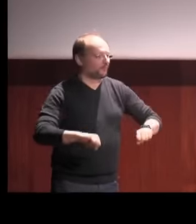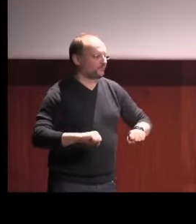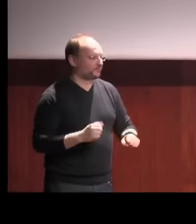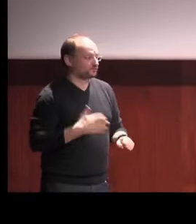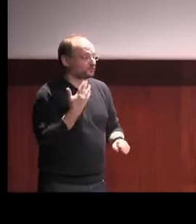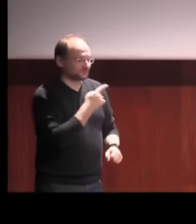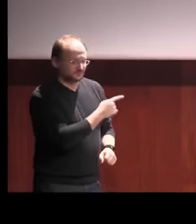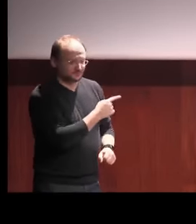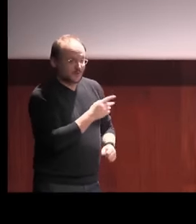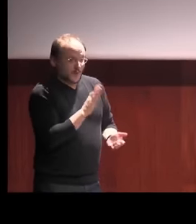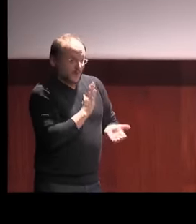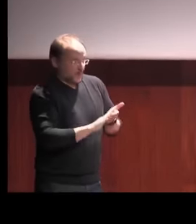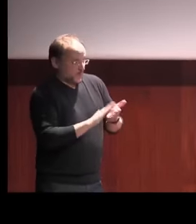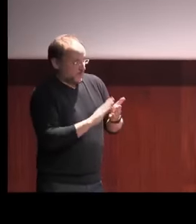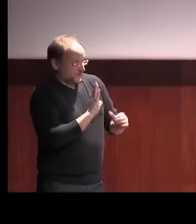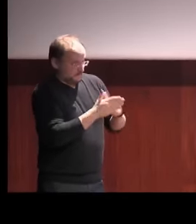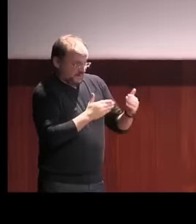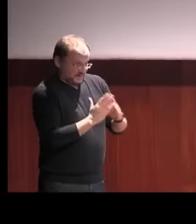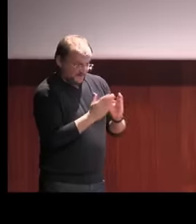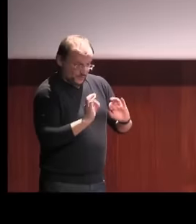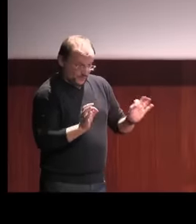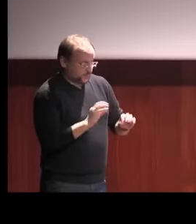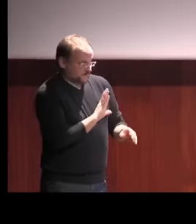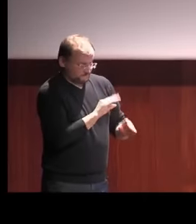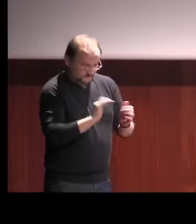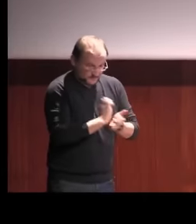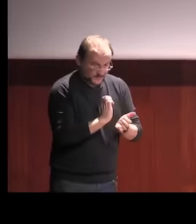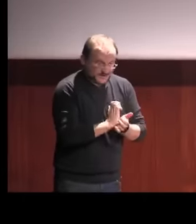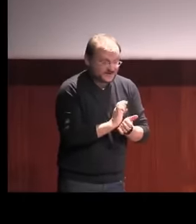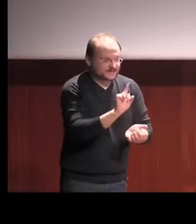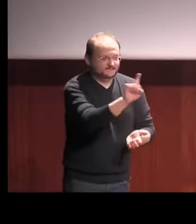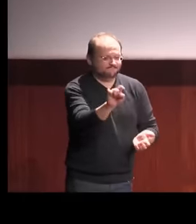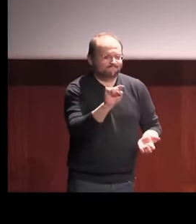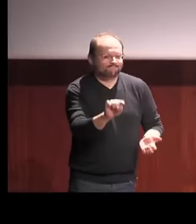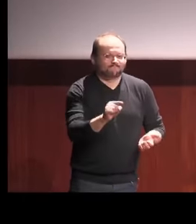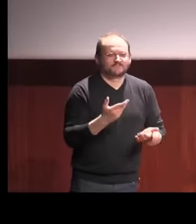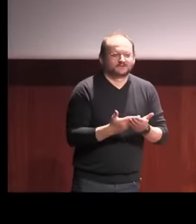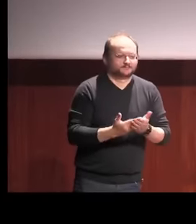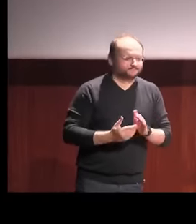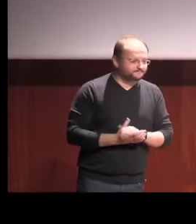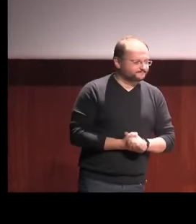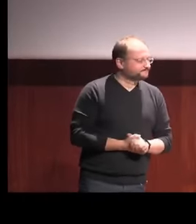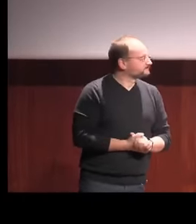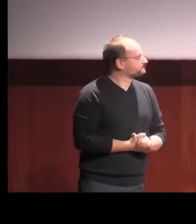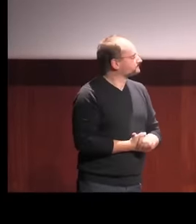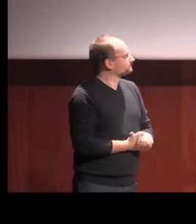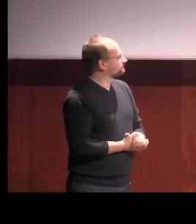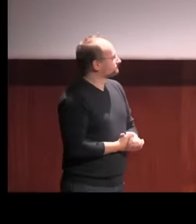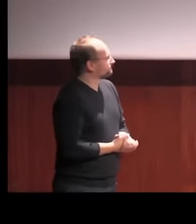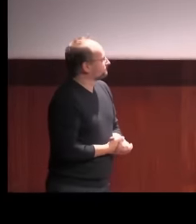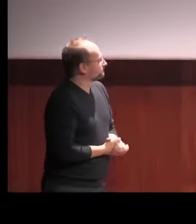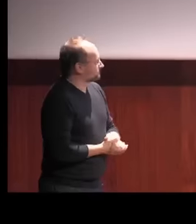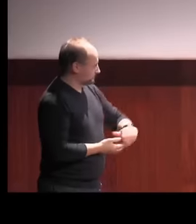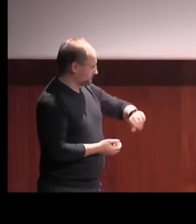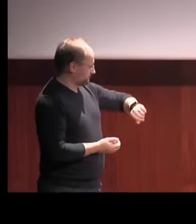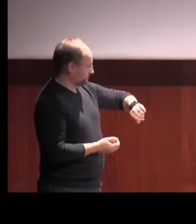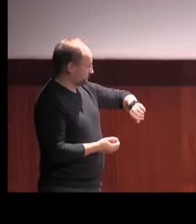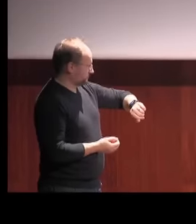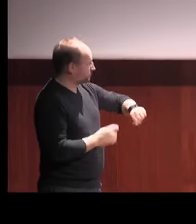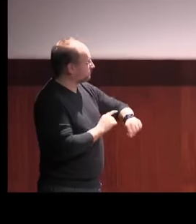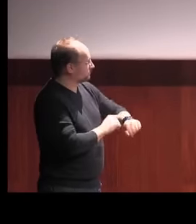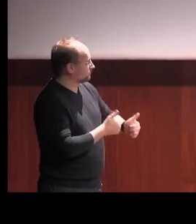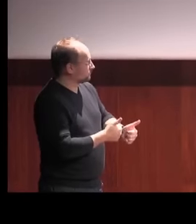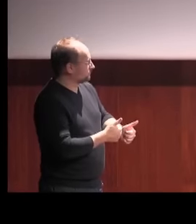connaissait le monde du livre et qu'il avait des réseaux et qu'il a pu se faire publier. Et s'il n'avait pas fait partie